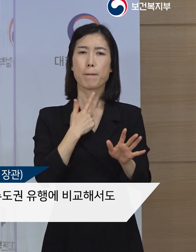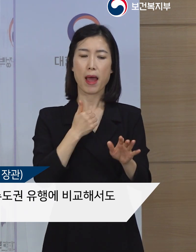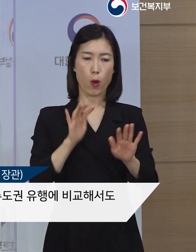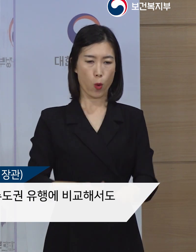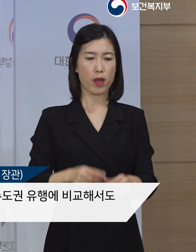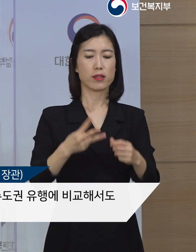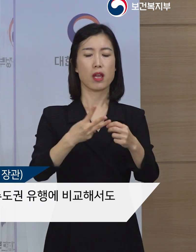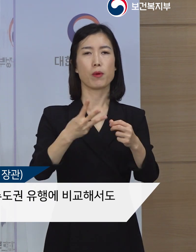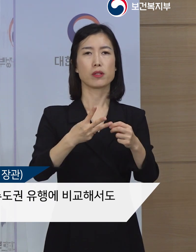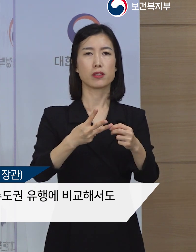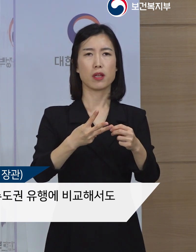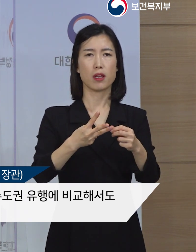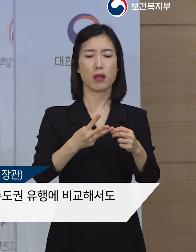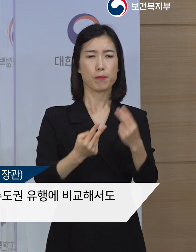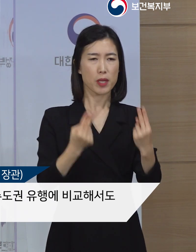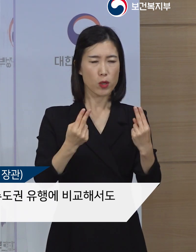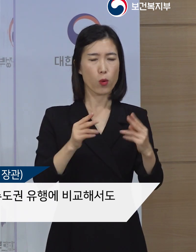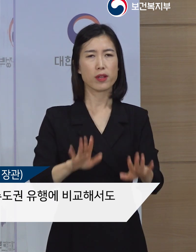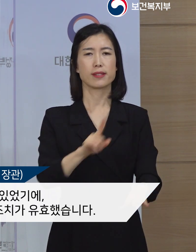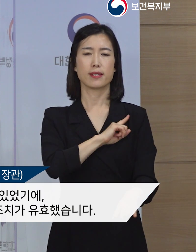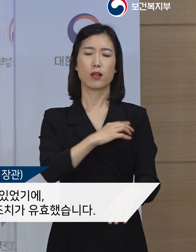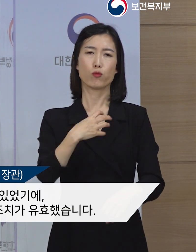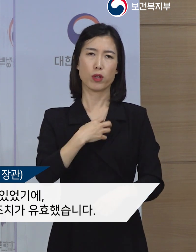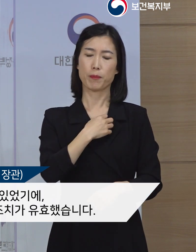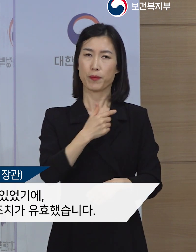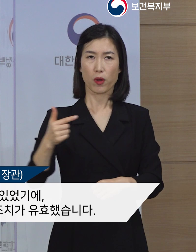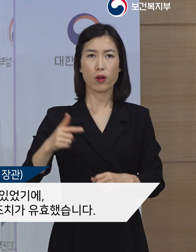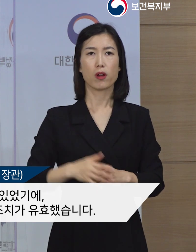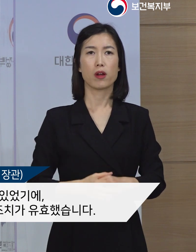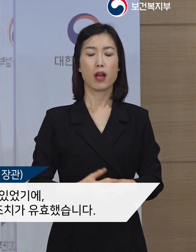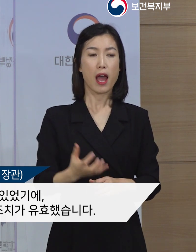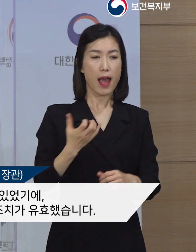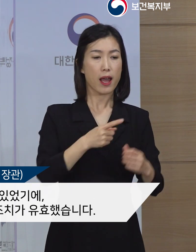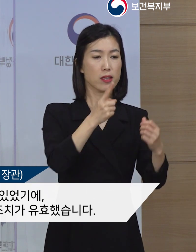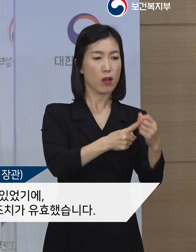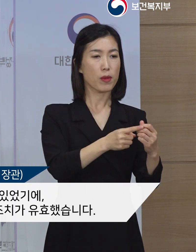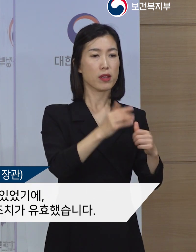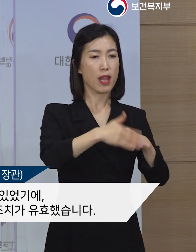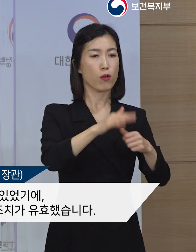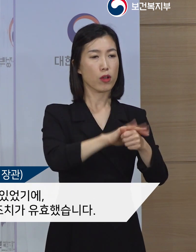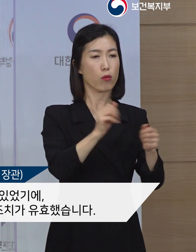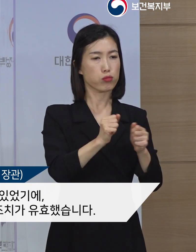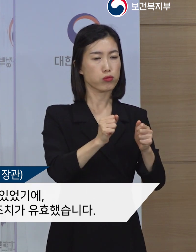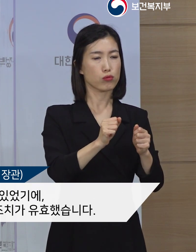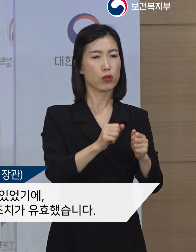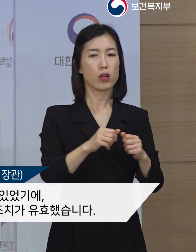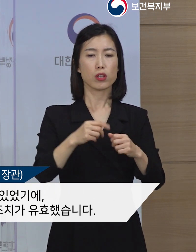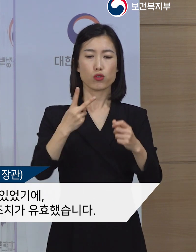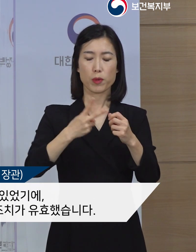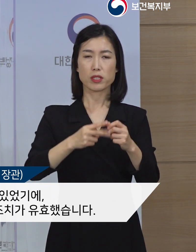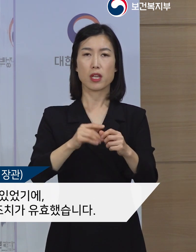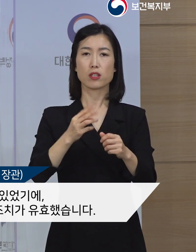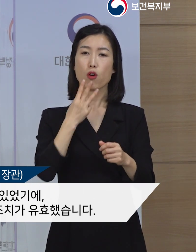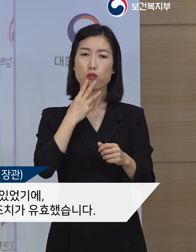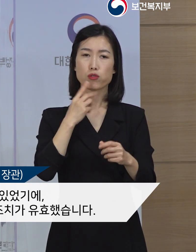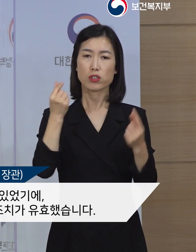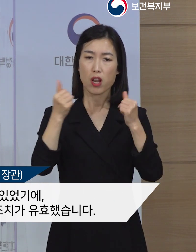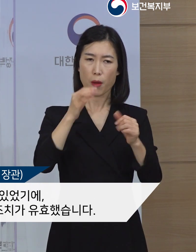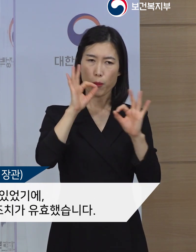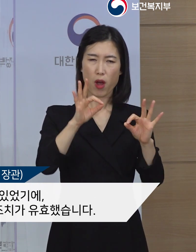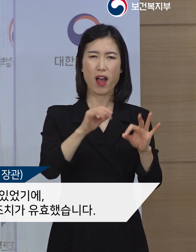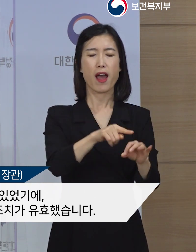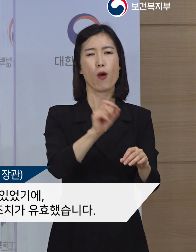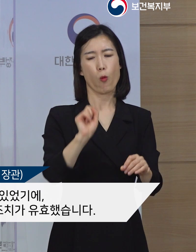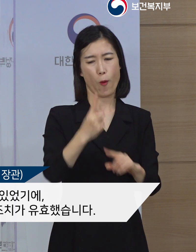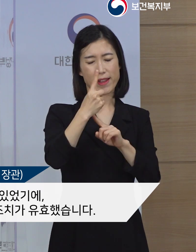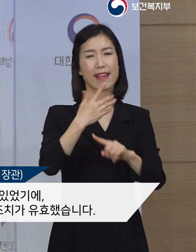번째 유행은 더 위험합니다. 앞서 두 번의 유행은 유행 확산의 중심 집단이 있었기에